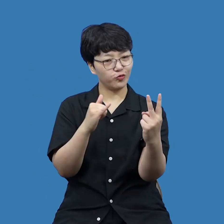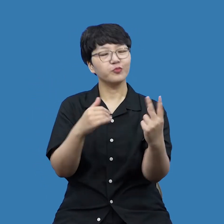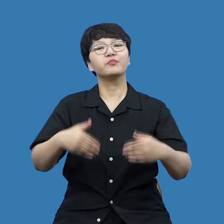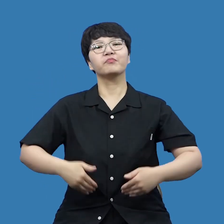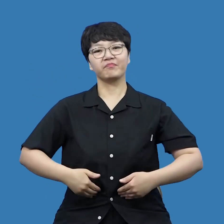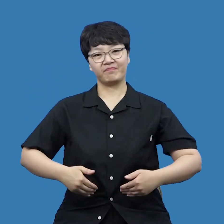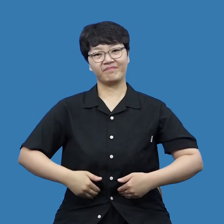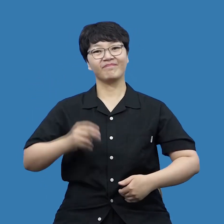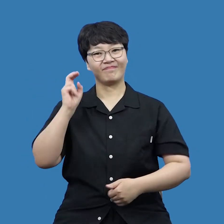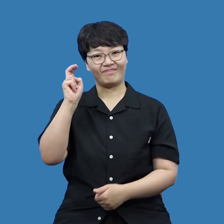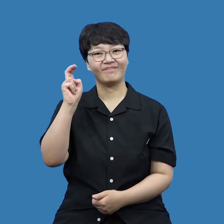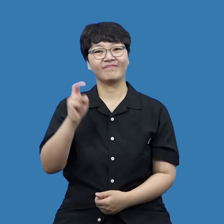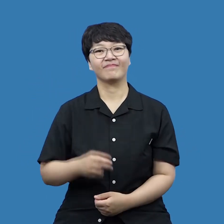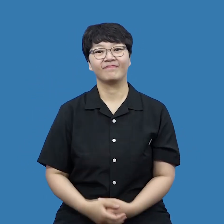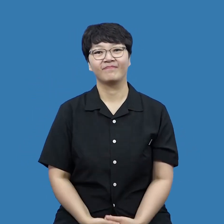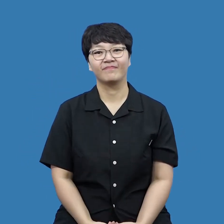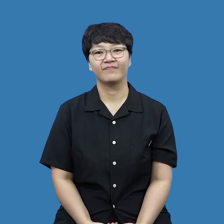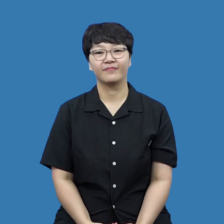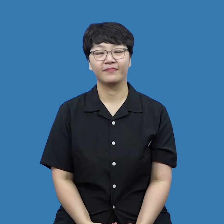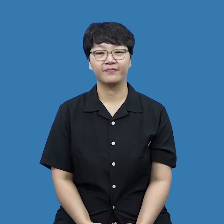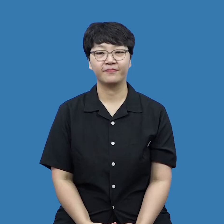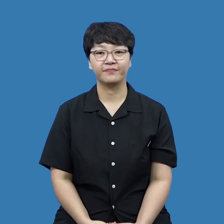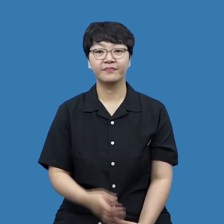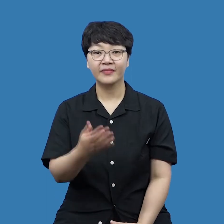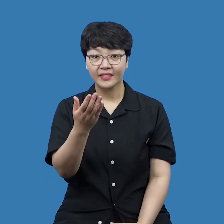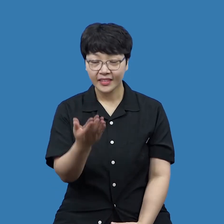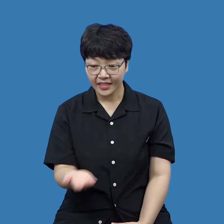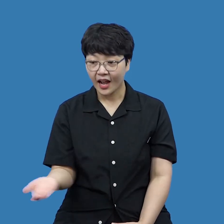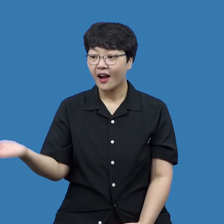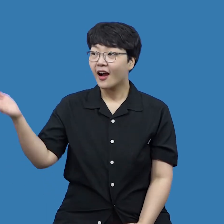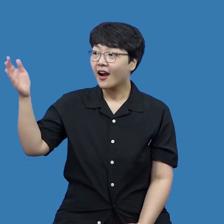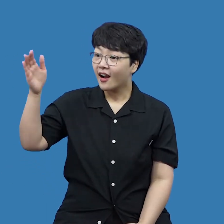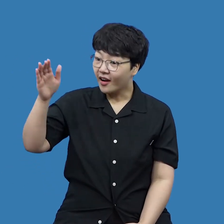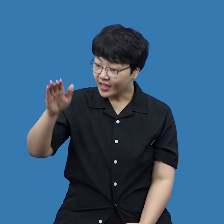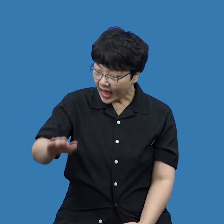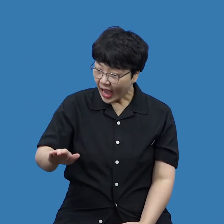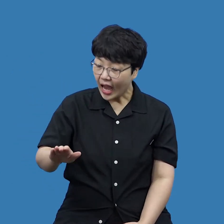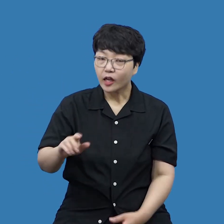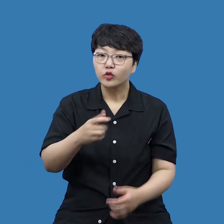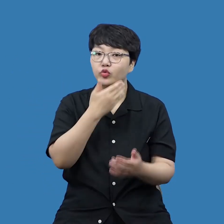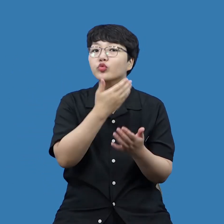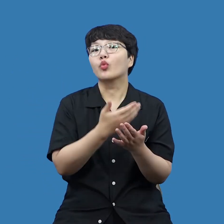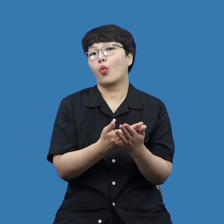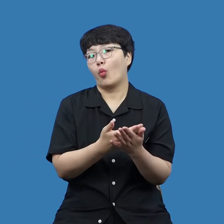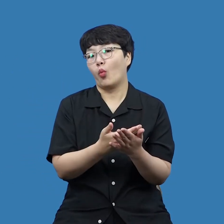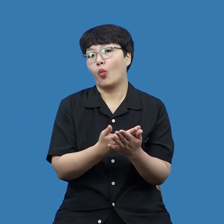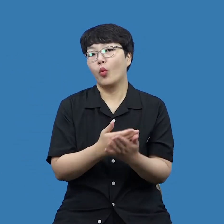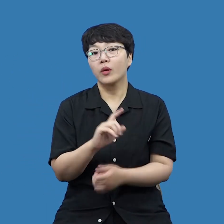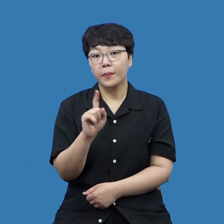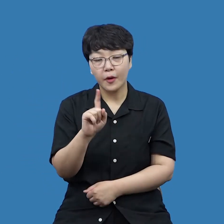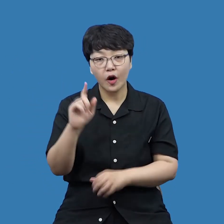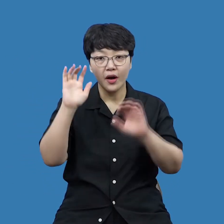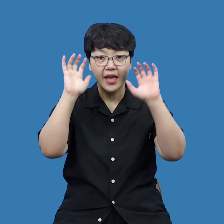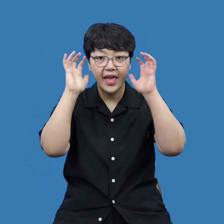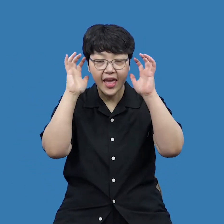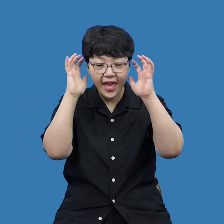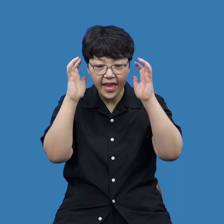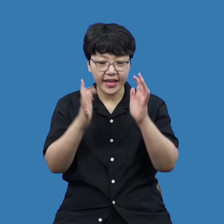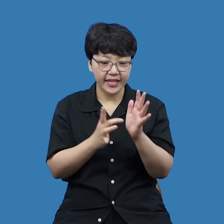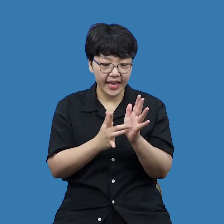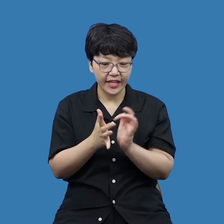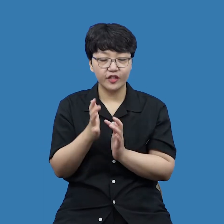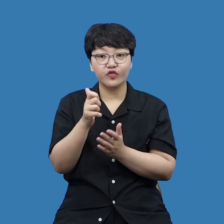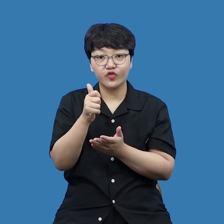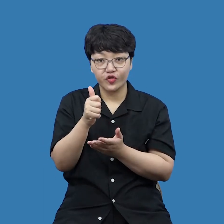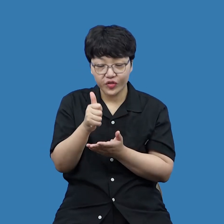제물이 필요했던 것으로 보여져요. 그러나 또 하나 중요한 것은 뭐냐면 아기 예수를 하나님께 드리기